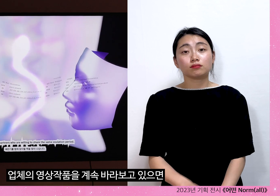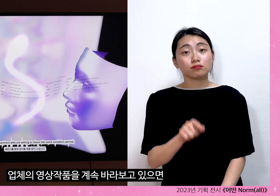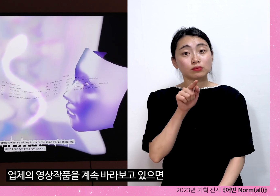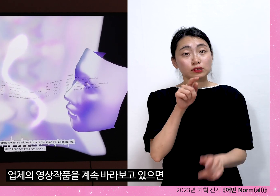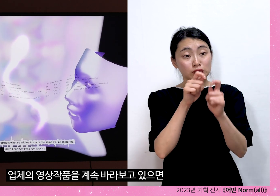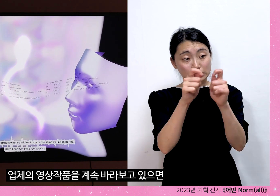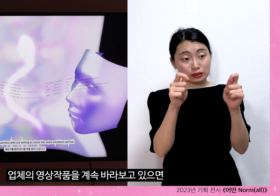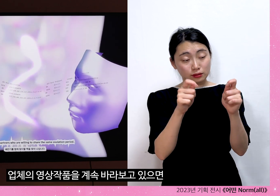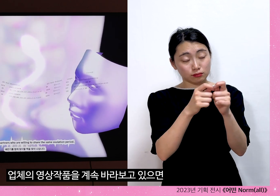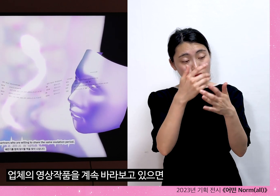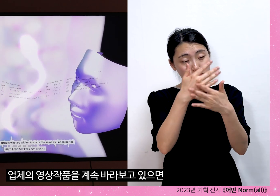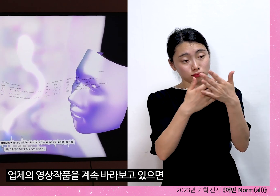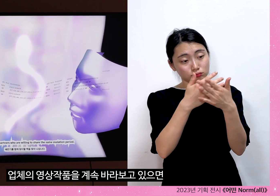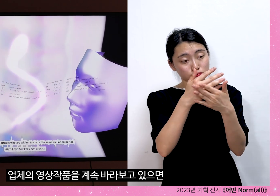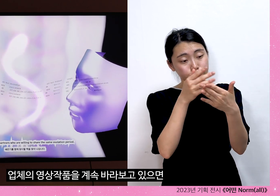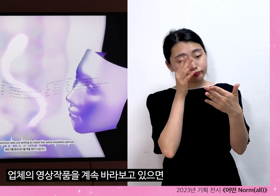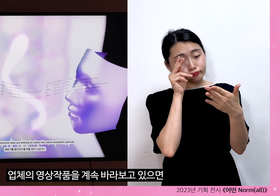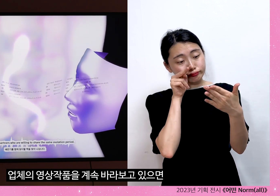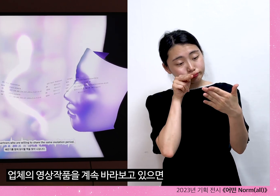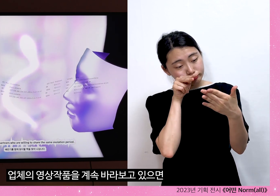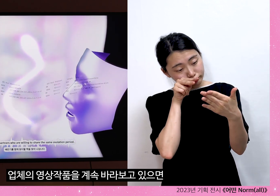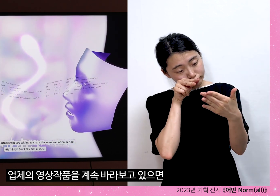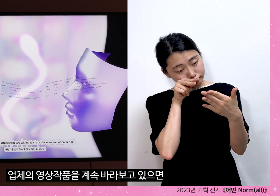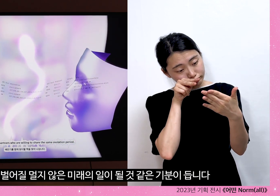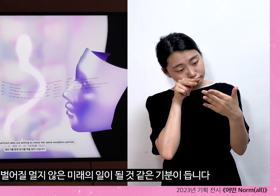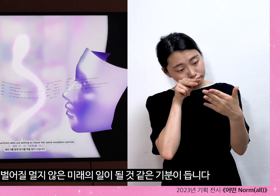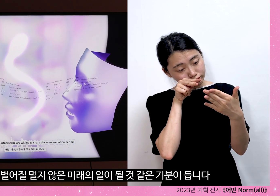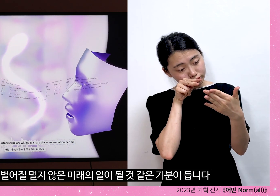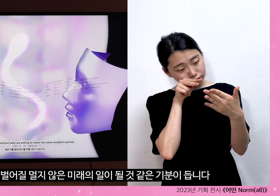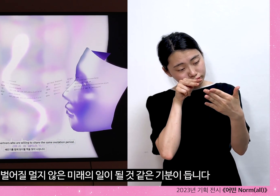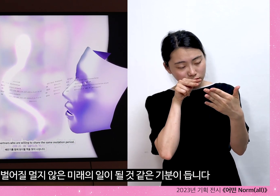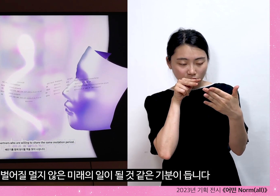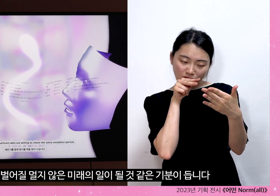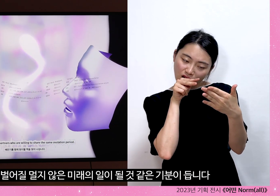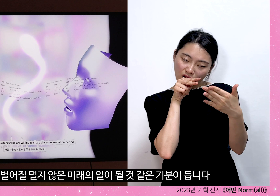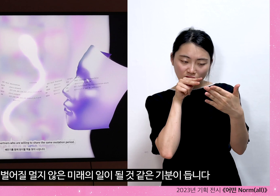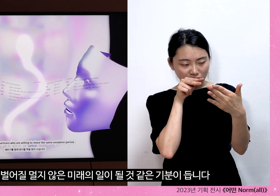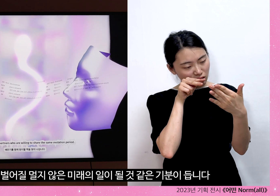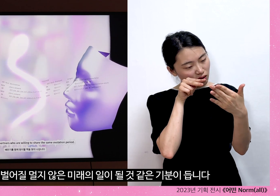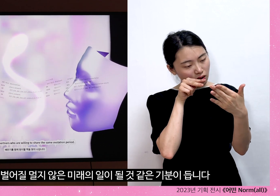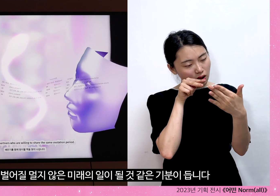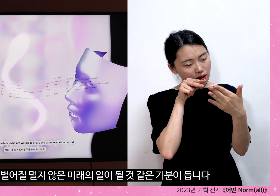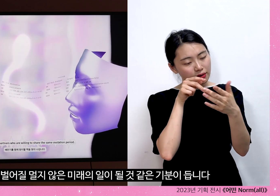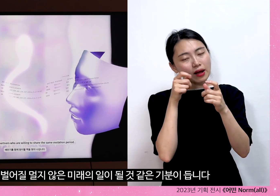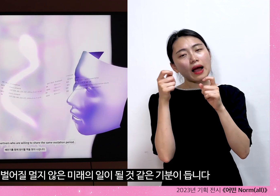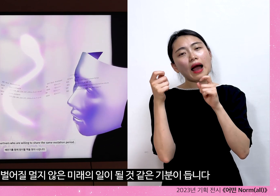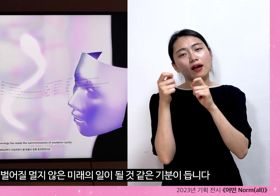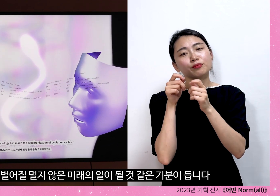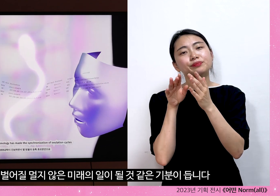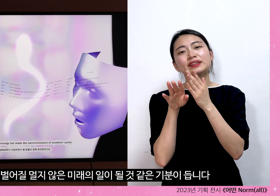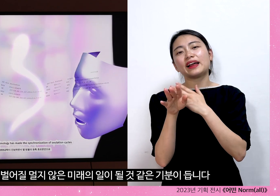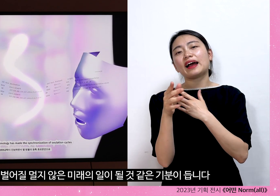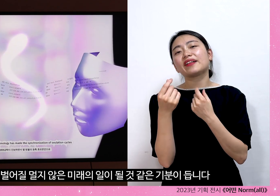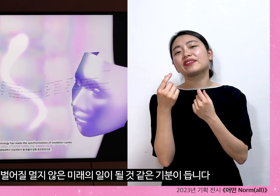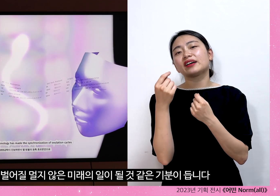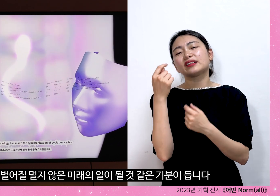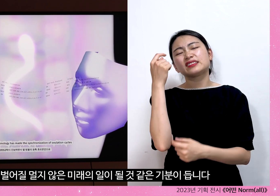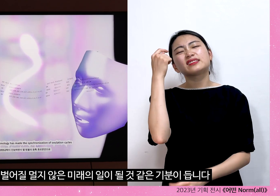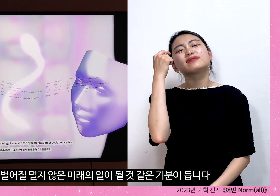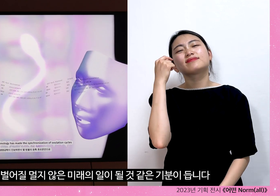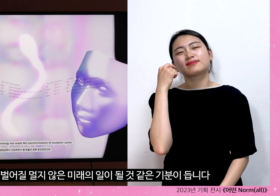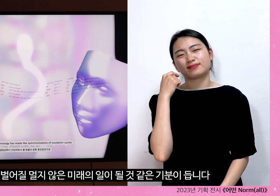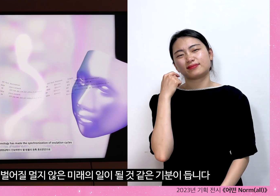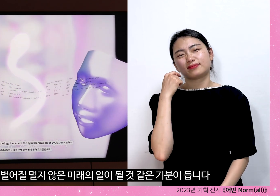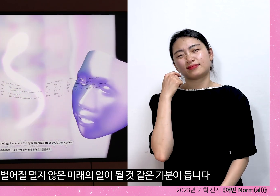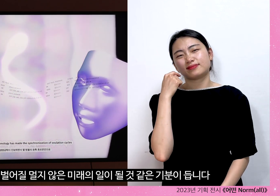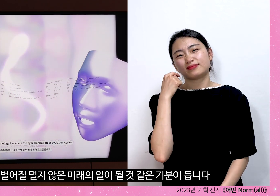업체의 영상 작품을 계속 바라보고 있으면 곧 있으면 벌어질 멀지 않은 미래의 일이 될